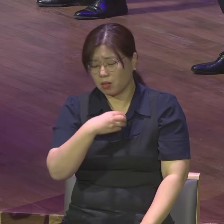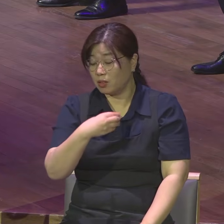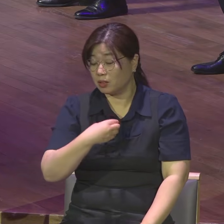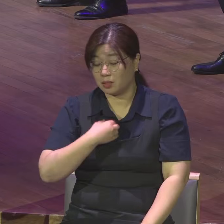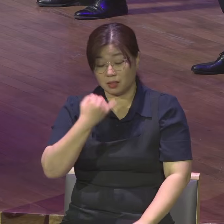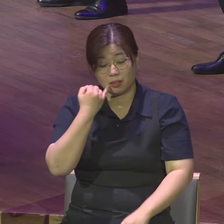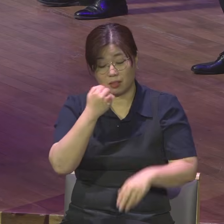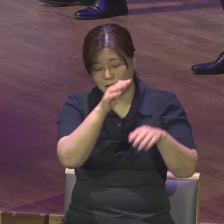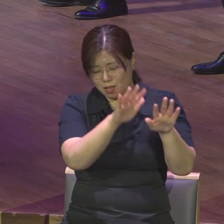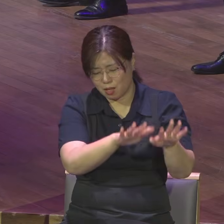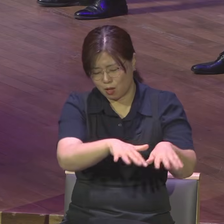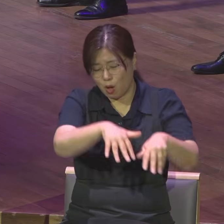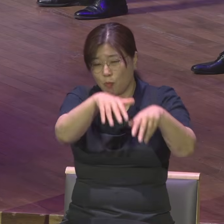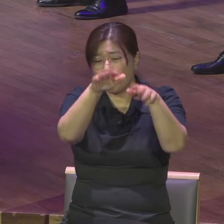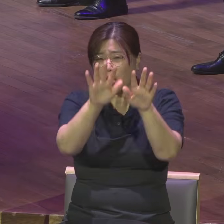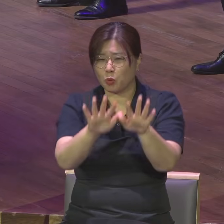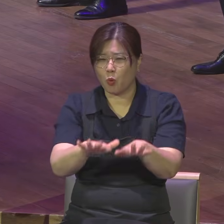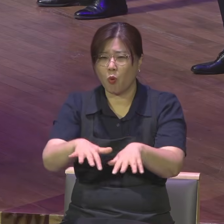저거진